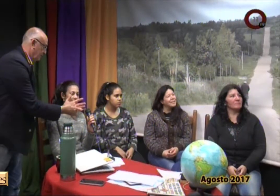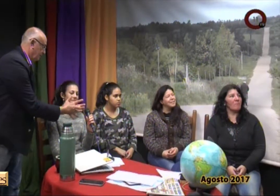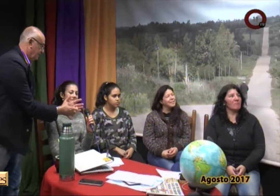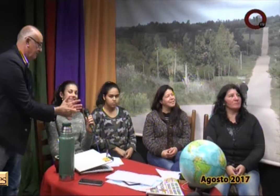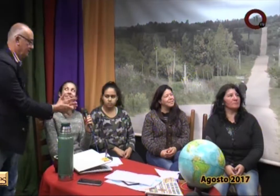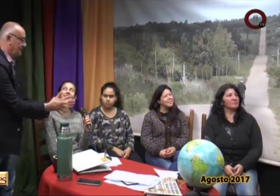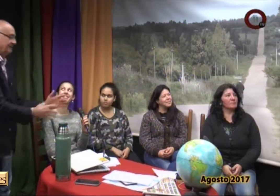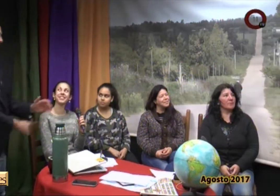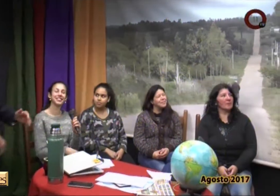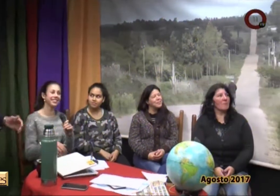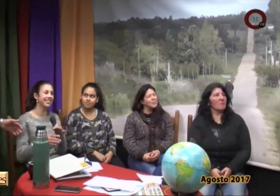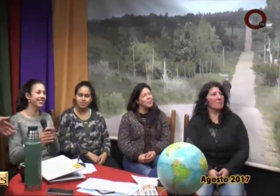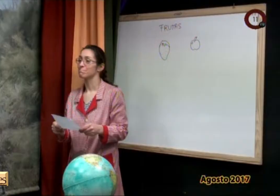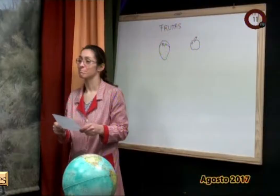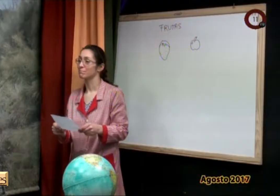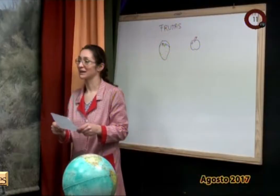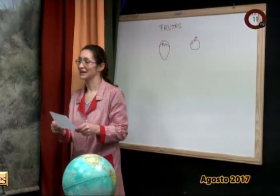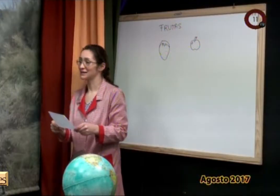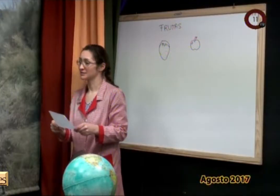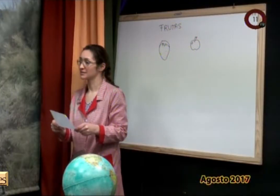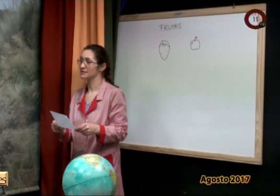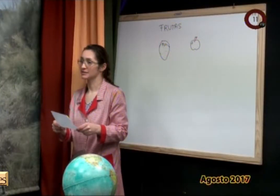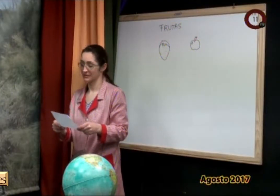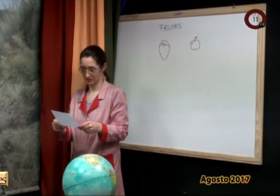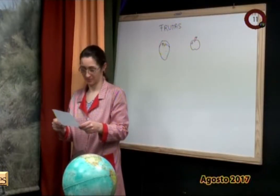Está sonando la sandía Banana Banana